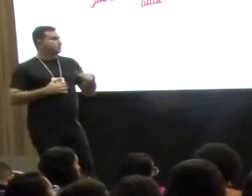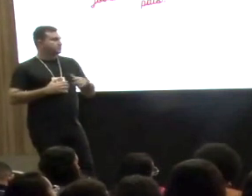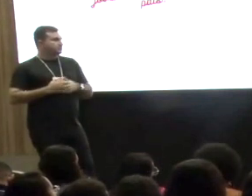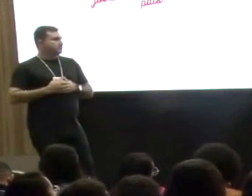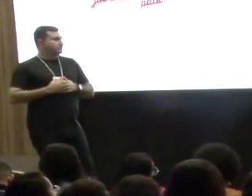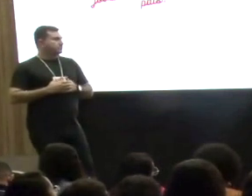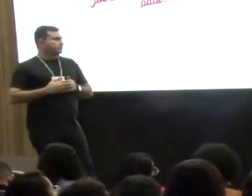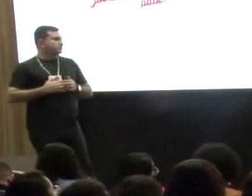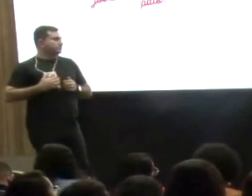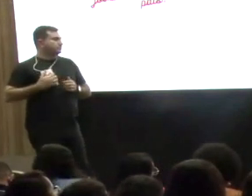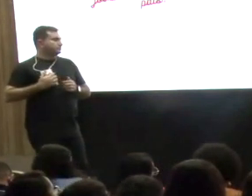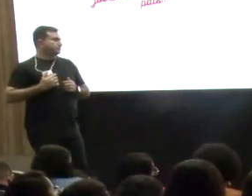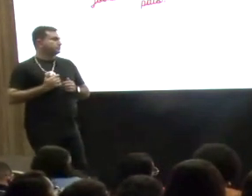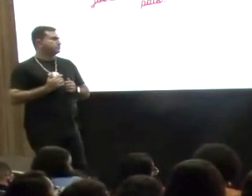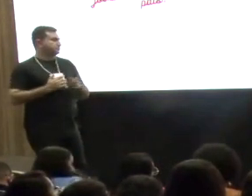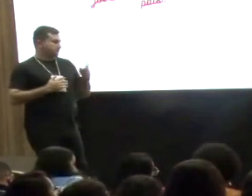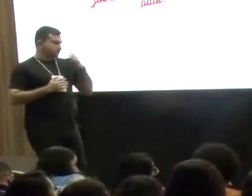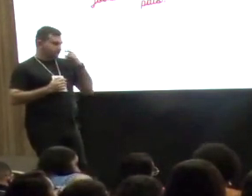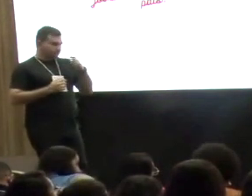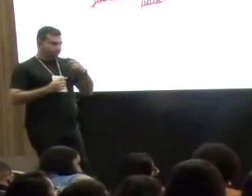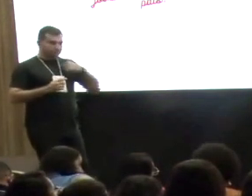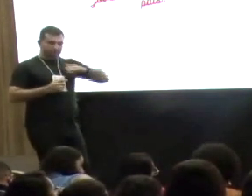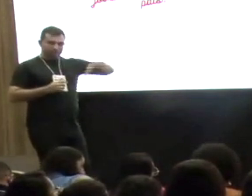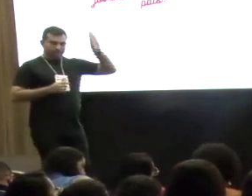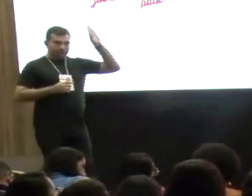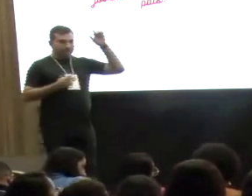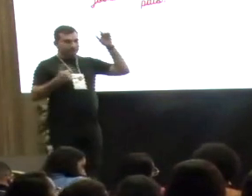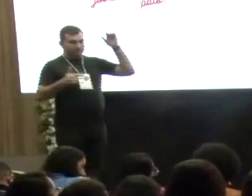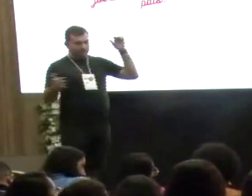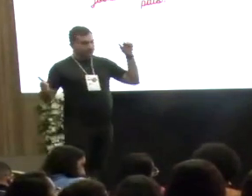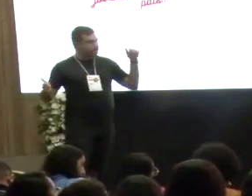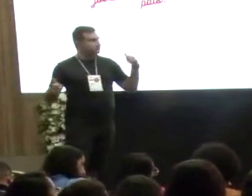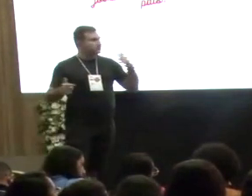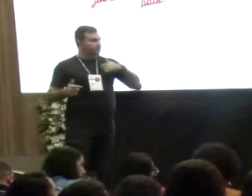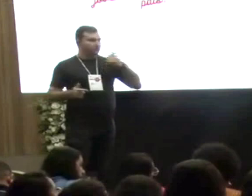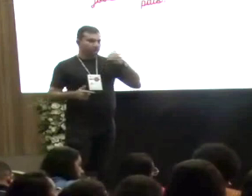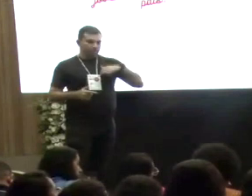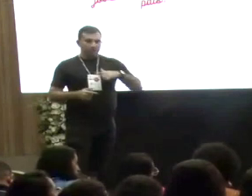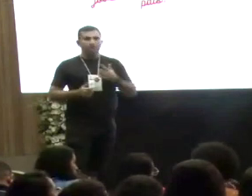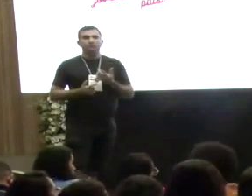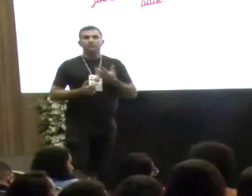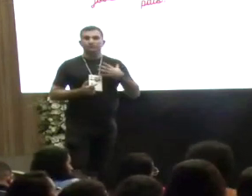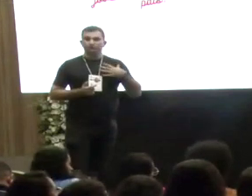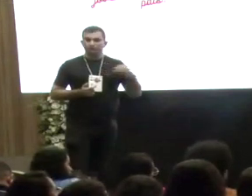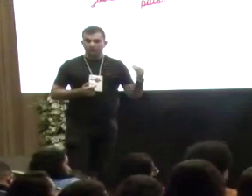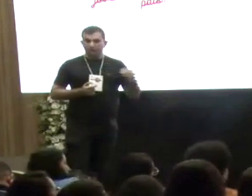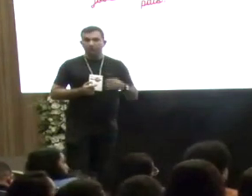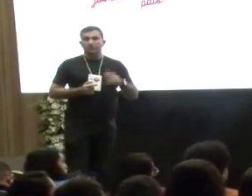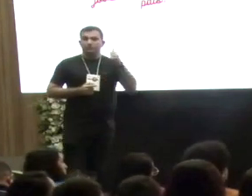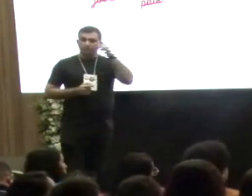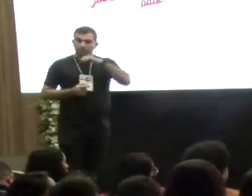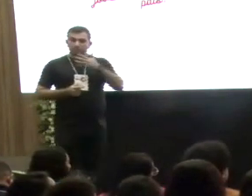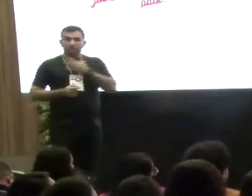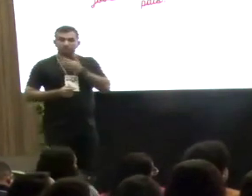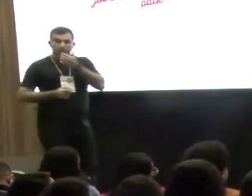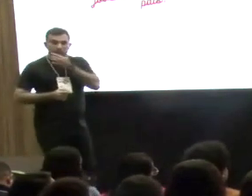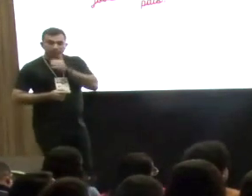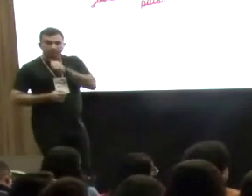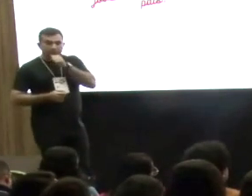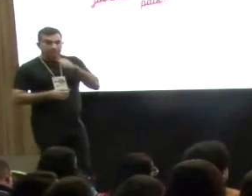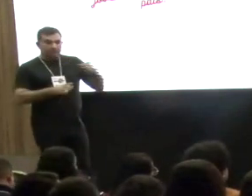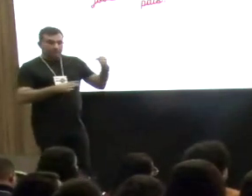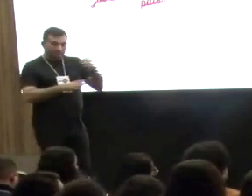vocês viram que eu não levantei. Eu sou filha de um peão de obra, uma dona de casa e neta